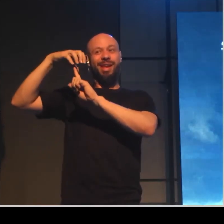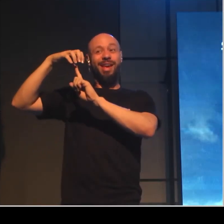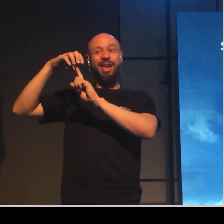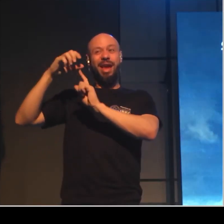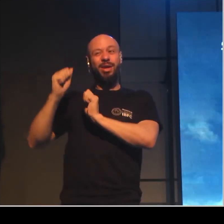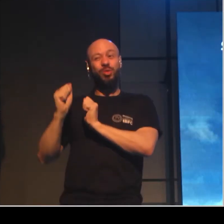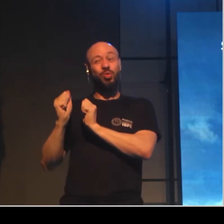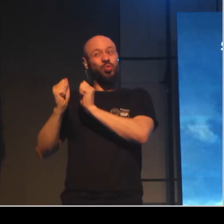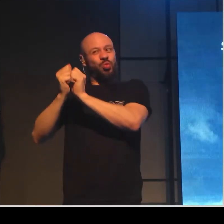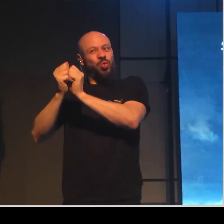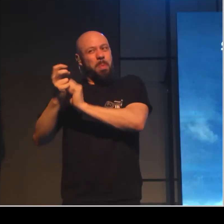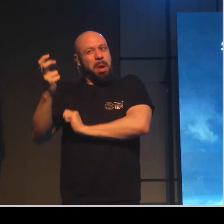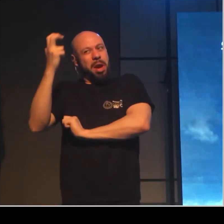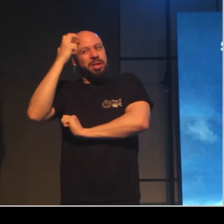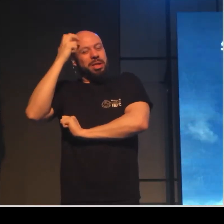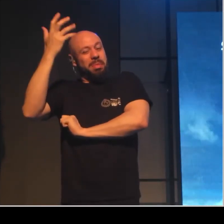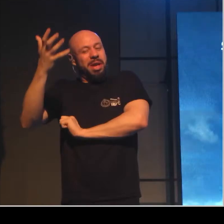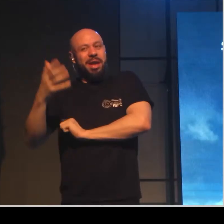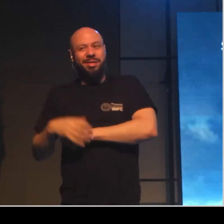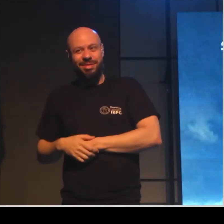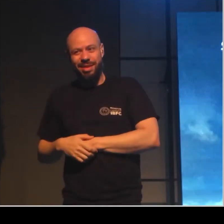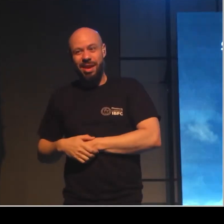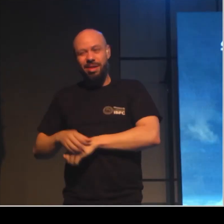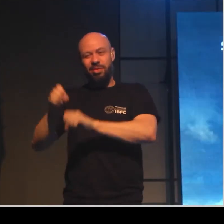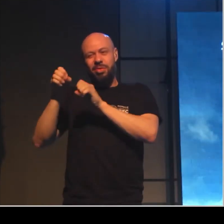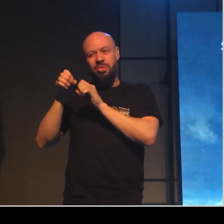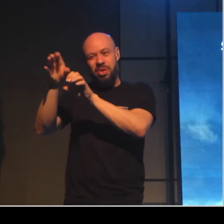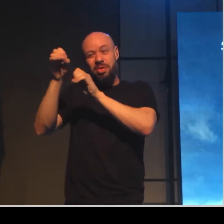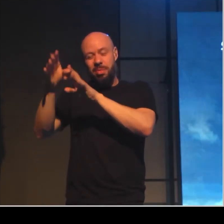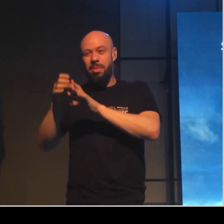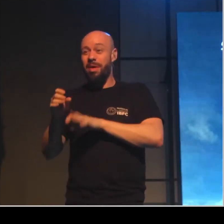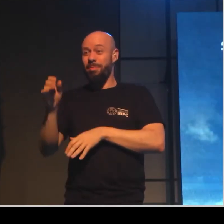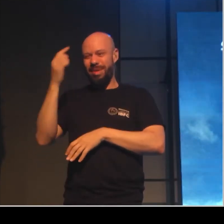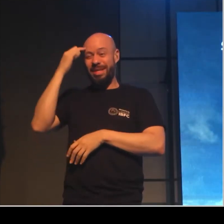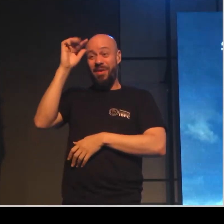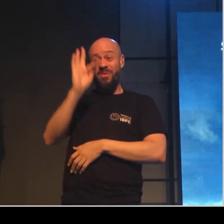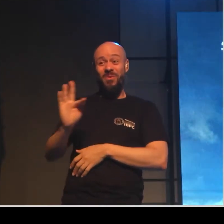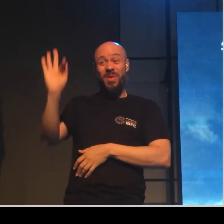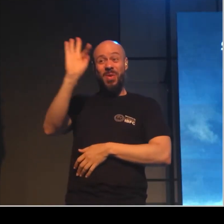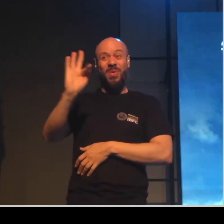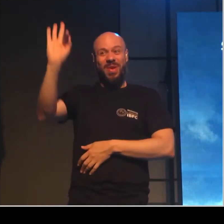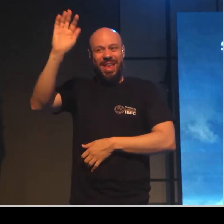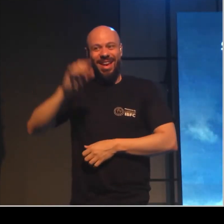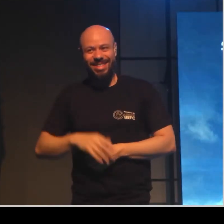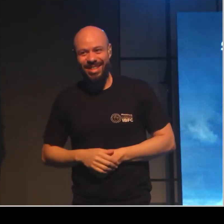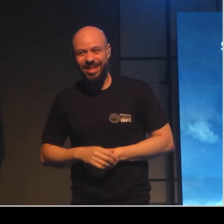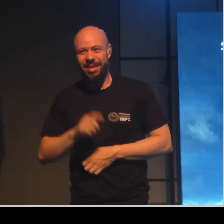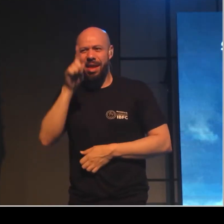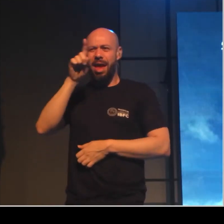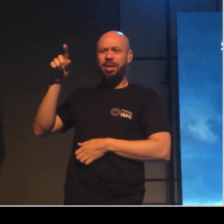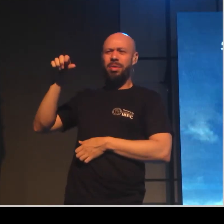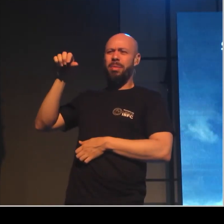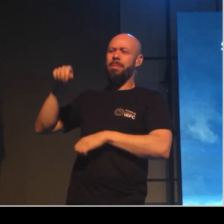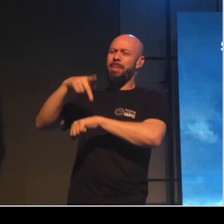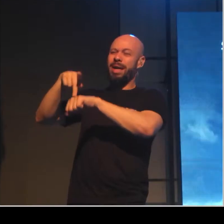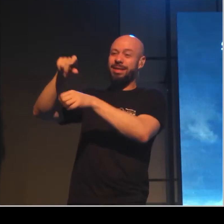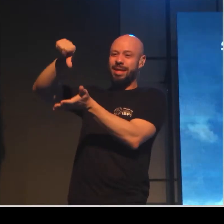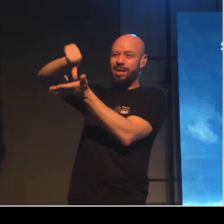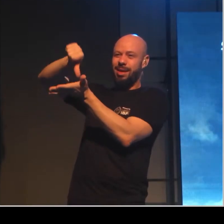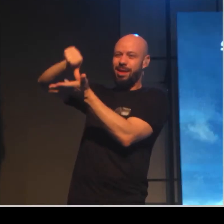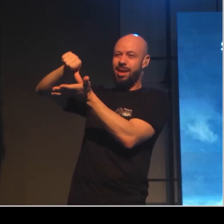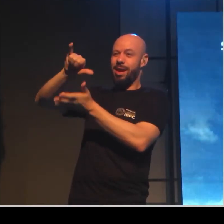eram sábios, eles formavam-se nas faculdades, provavelmente lá para o lado do Irã, do Iraque atualmente. Eram